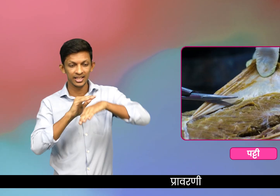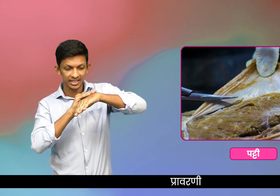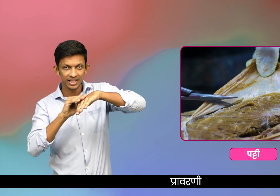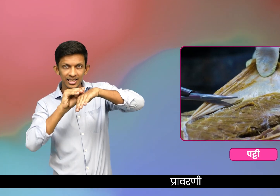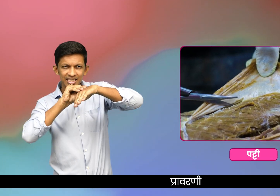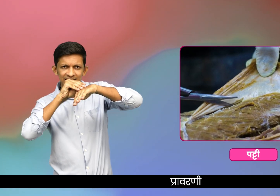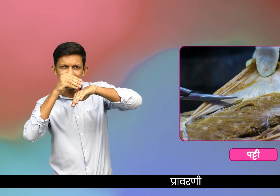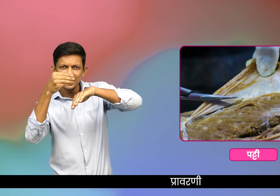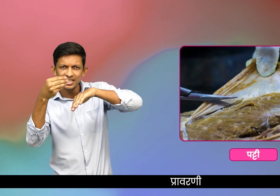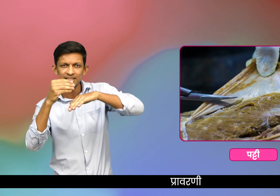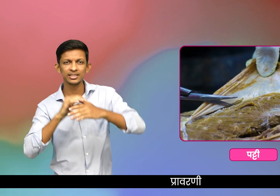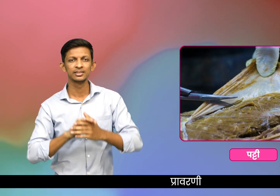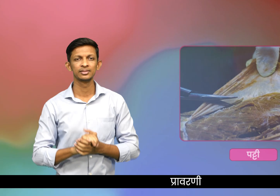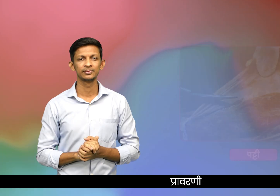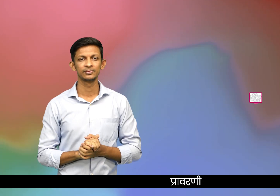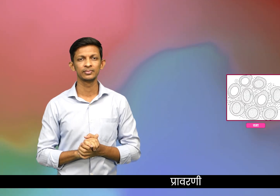प्रवरणी,